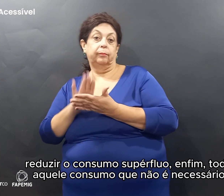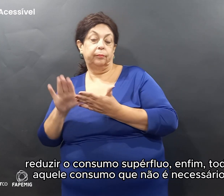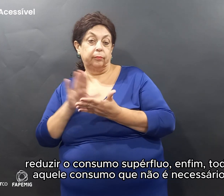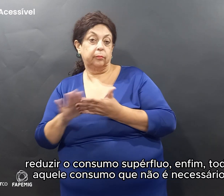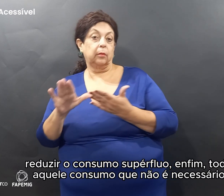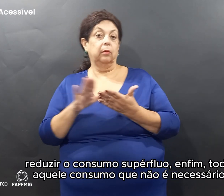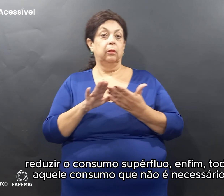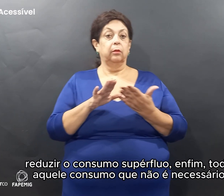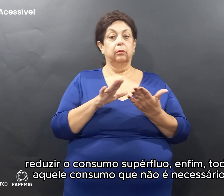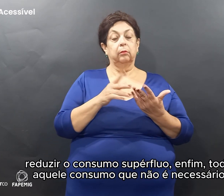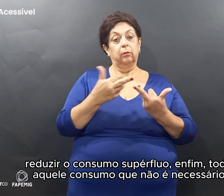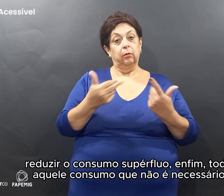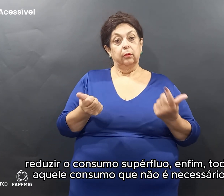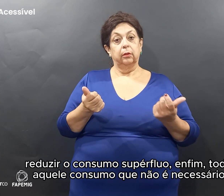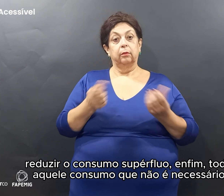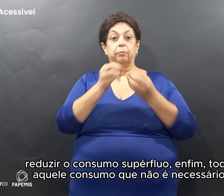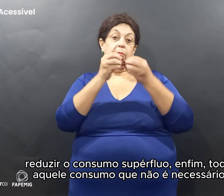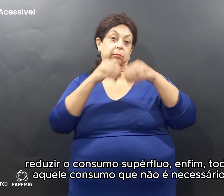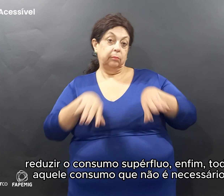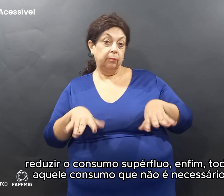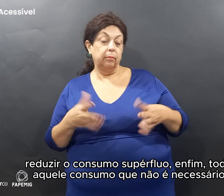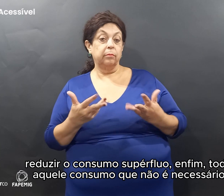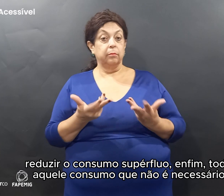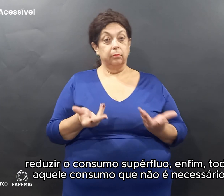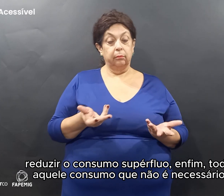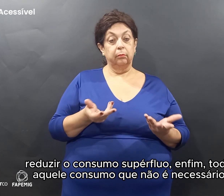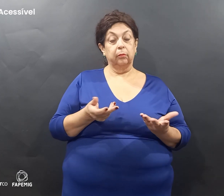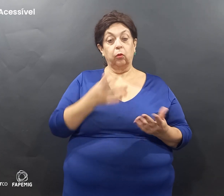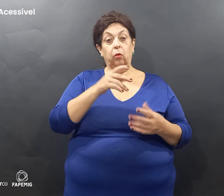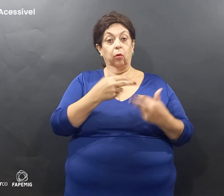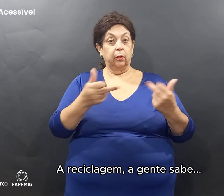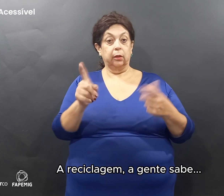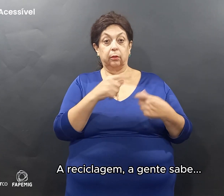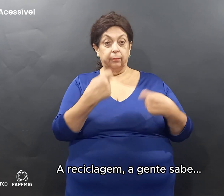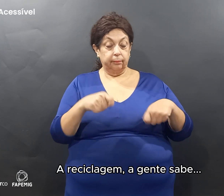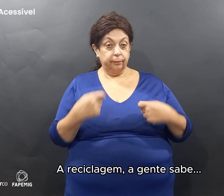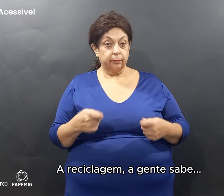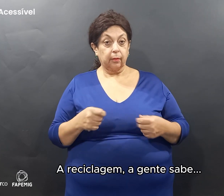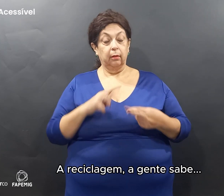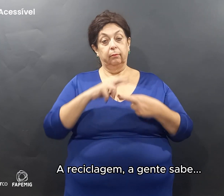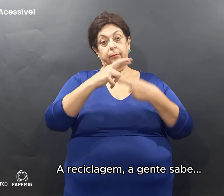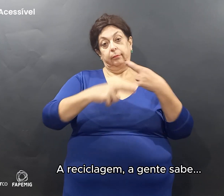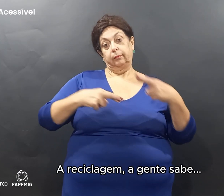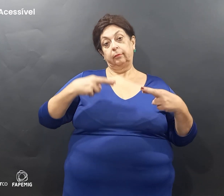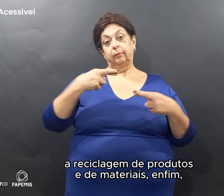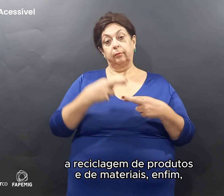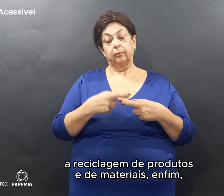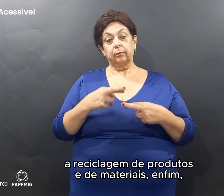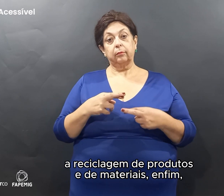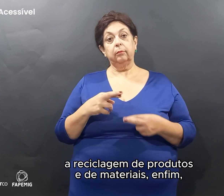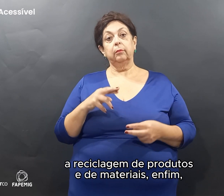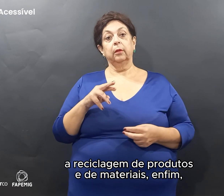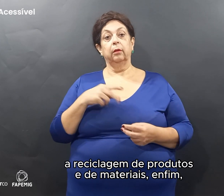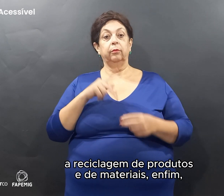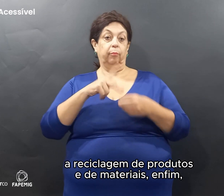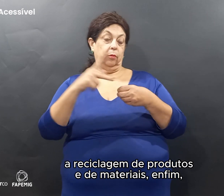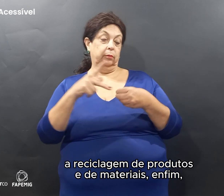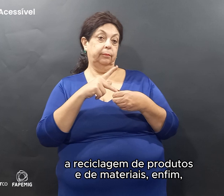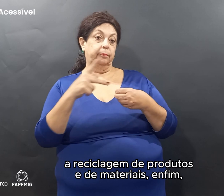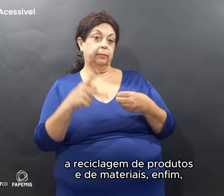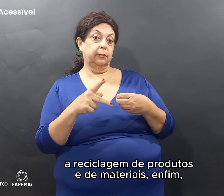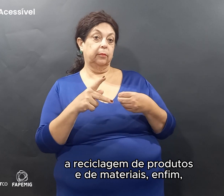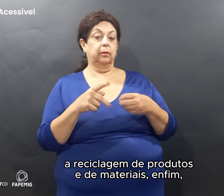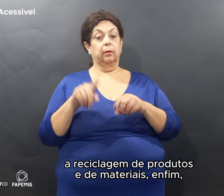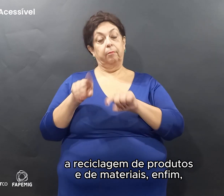consumo supérfluo, enfim, todo aquele consumo que não é necessário. A reciclagem, a gente sabe, né? A reciclagem de produtos e